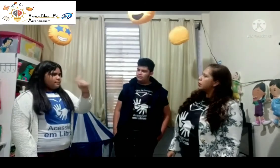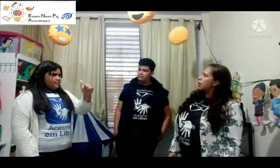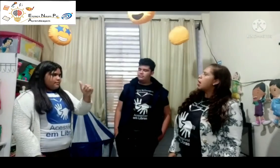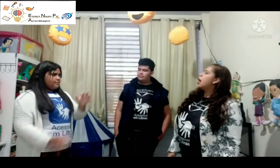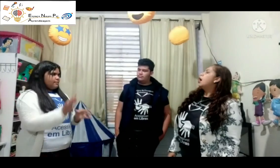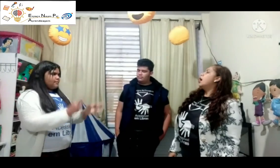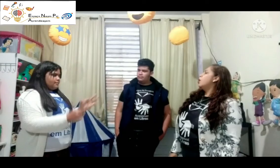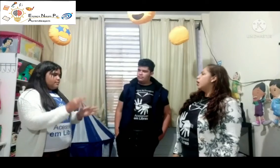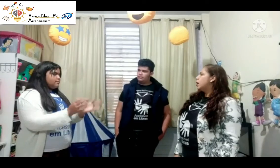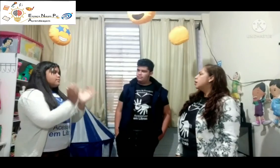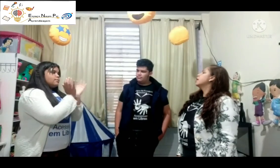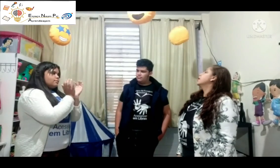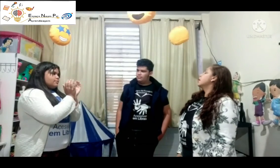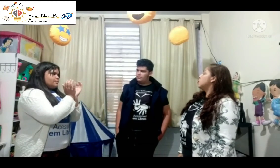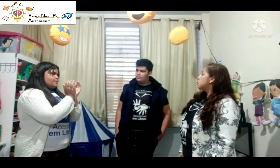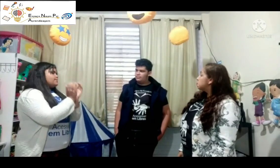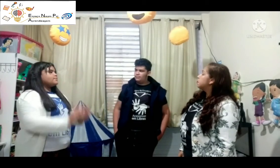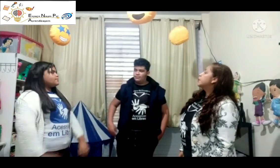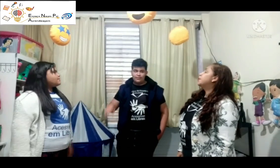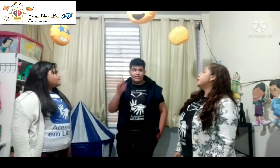por telefone e formar um grupo.